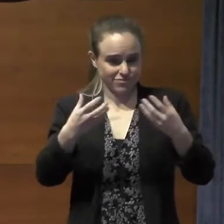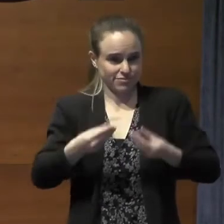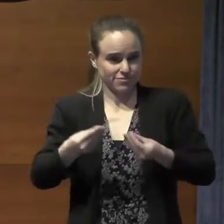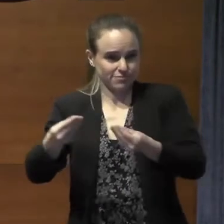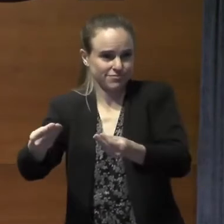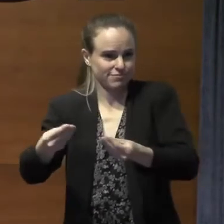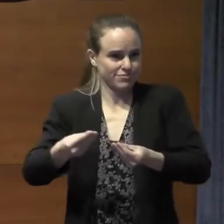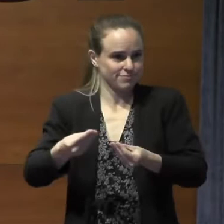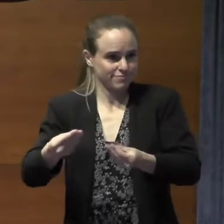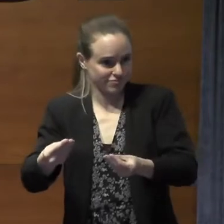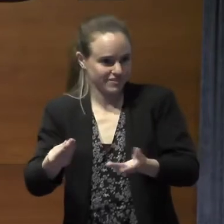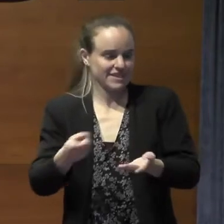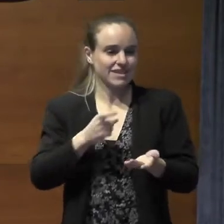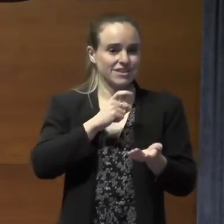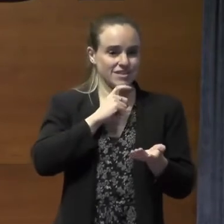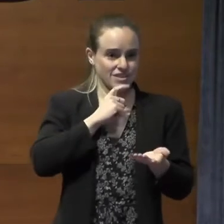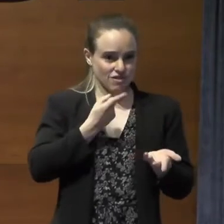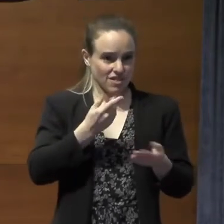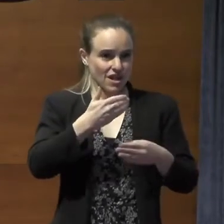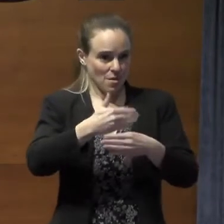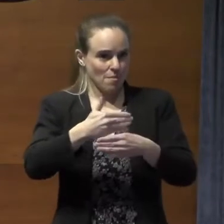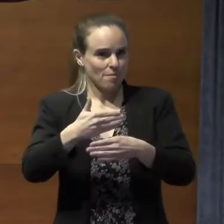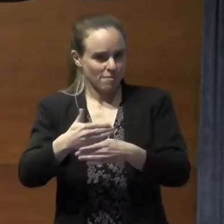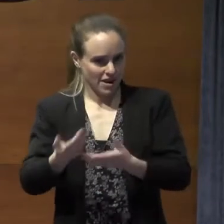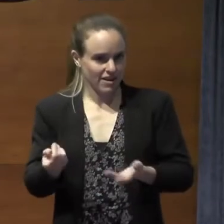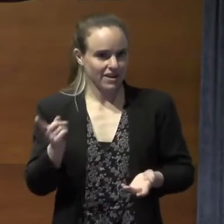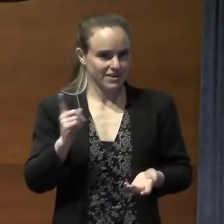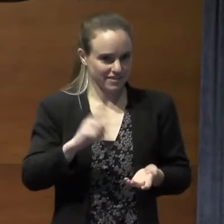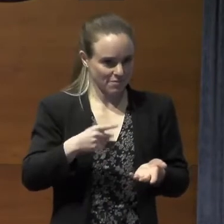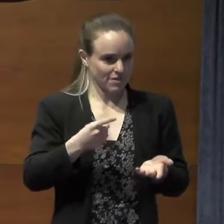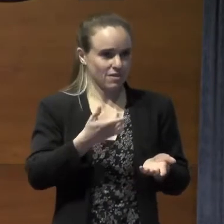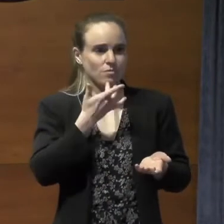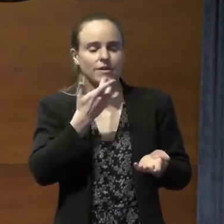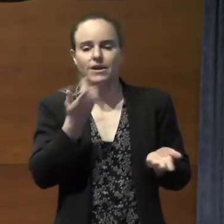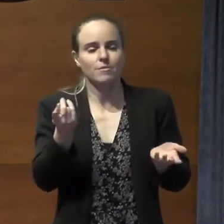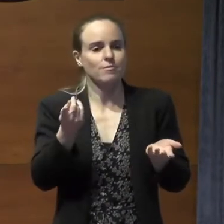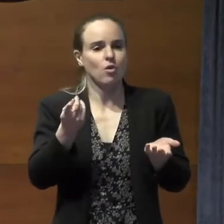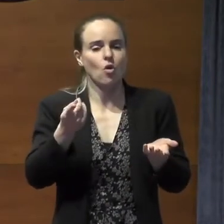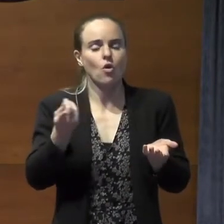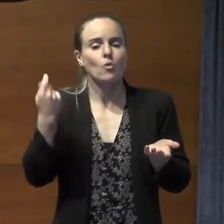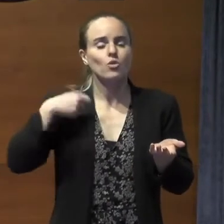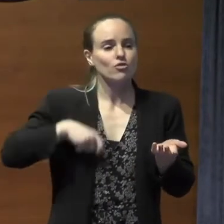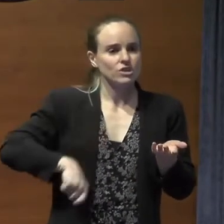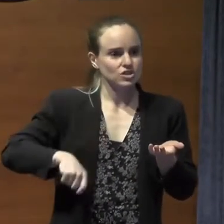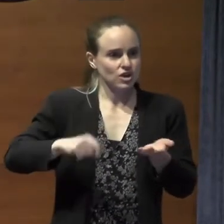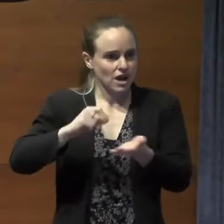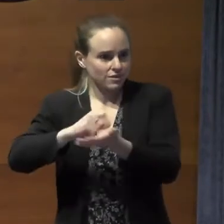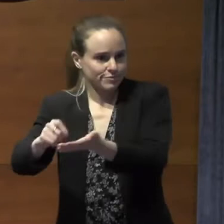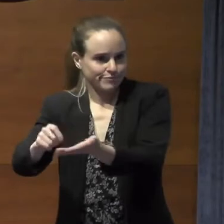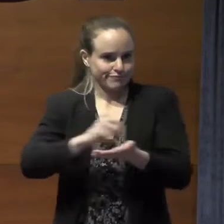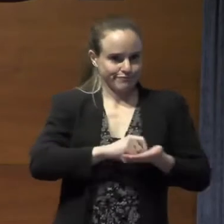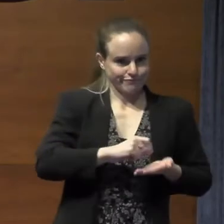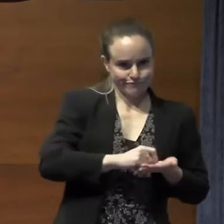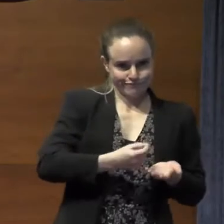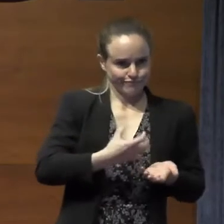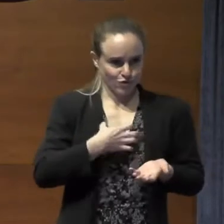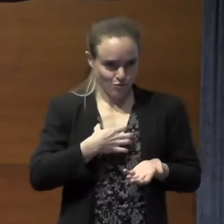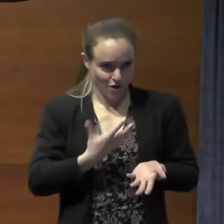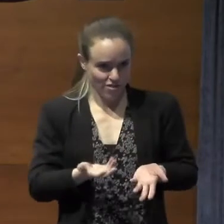apoyo a utilizar un documento escrito en estos procesos de atención a víctimas con violencia de